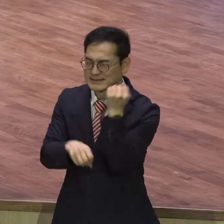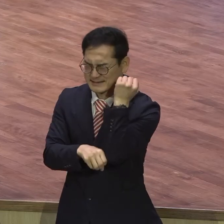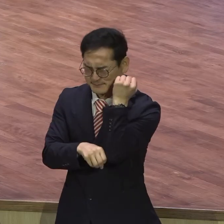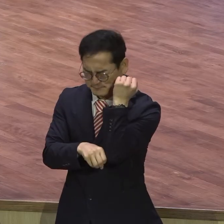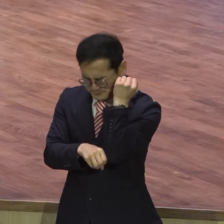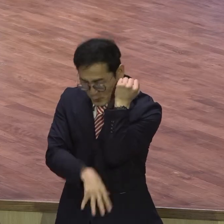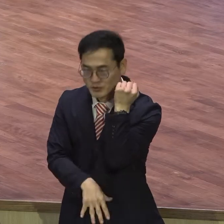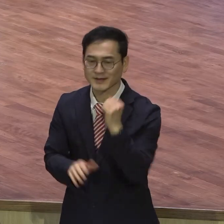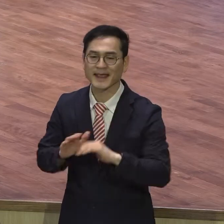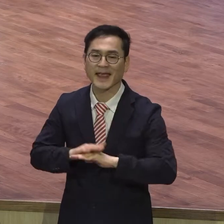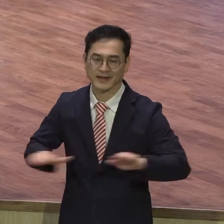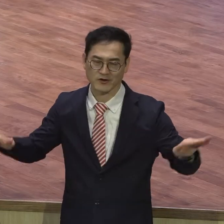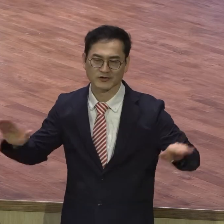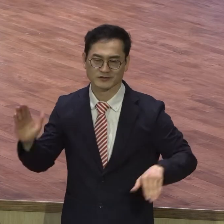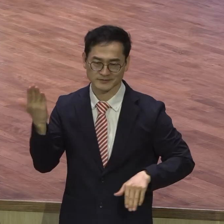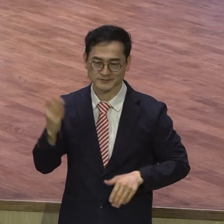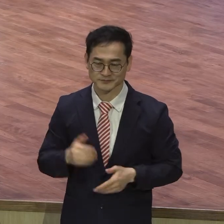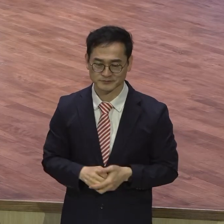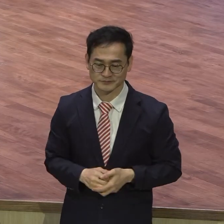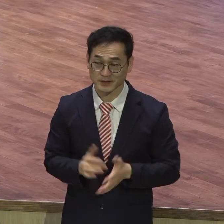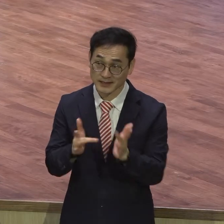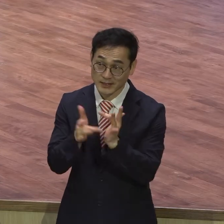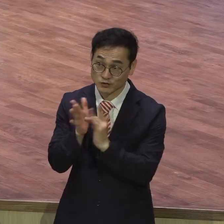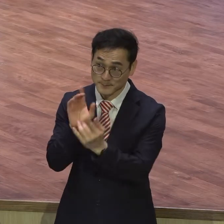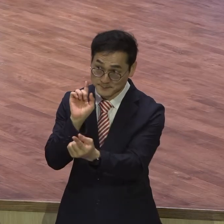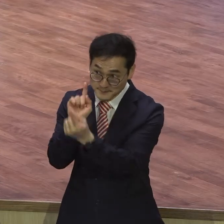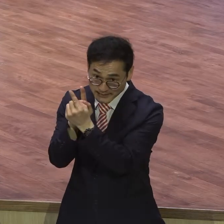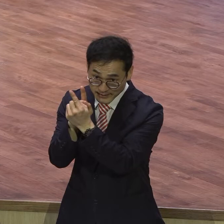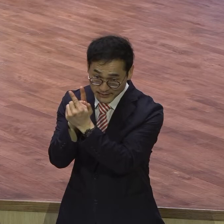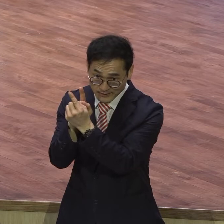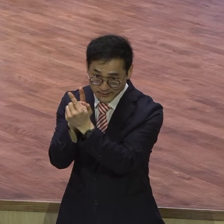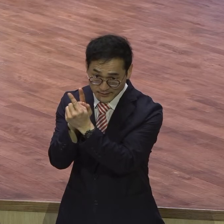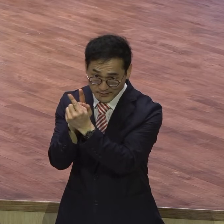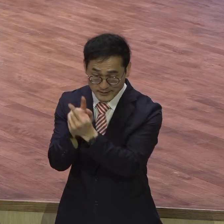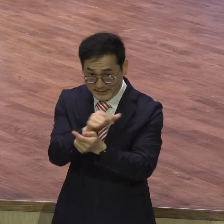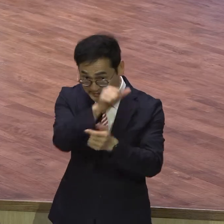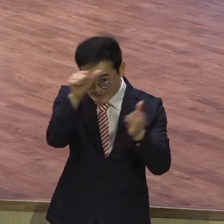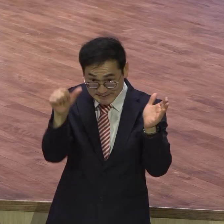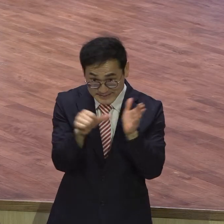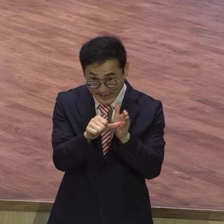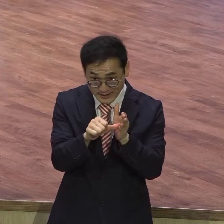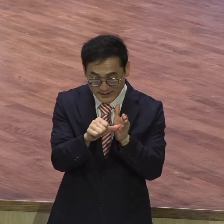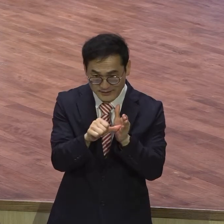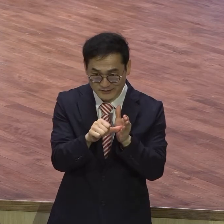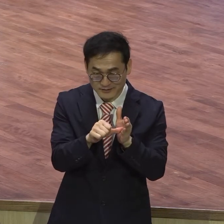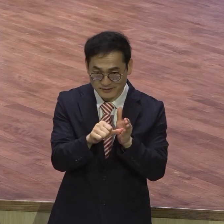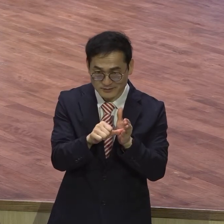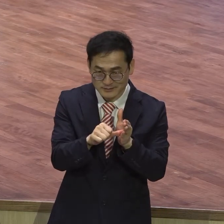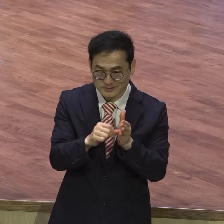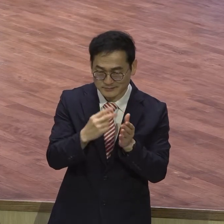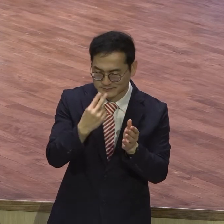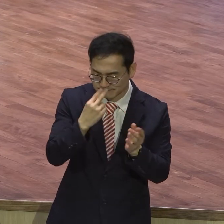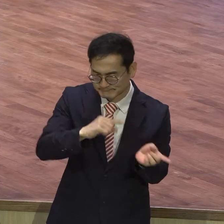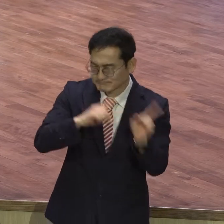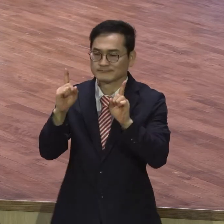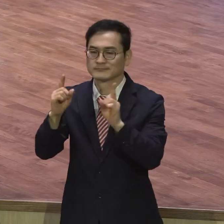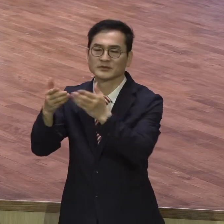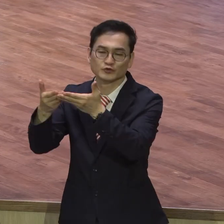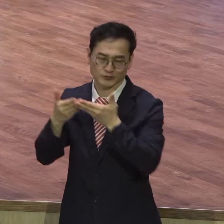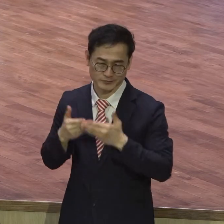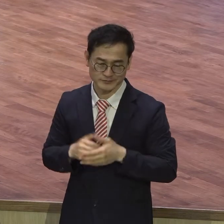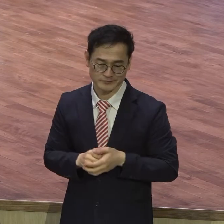만남이에요 이 예수 그리스도와의 만남은 우리 인생을 살리는 만남이에요 우리를 변화시키는